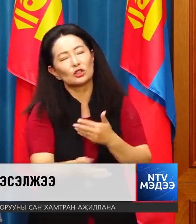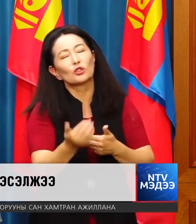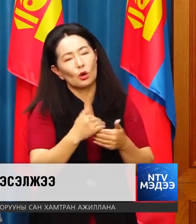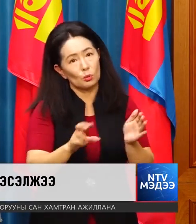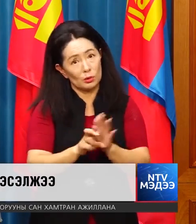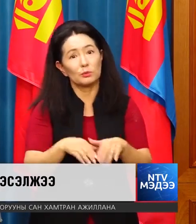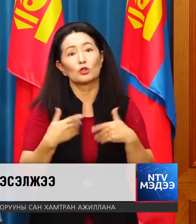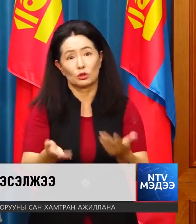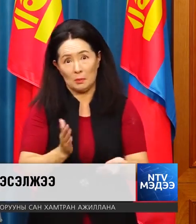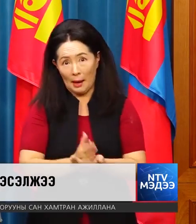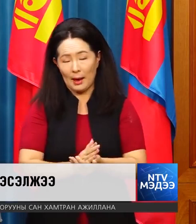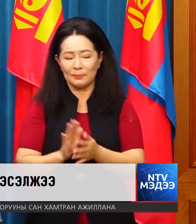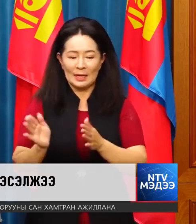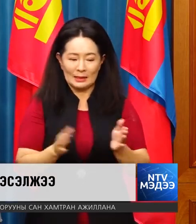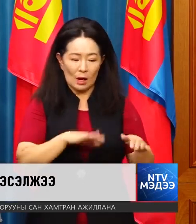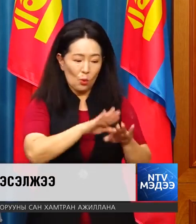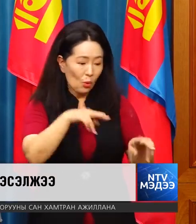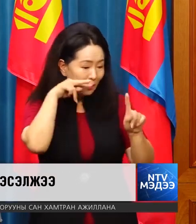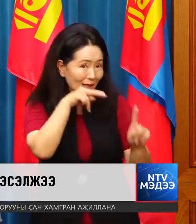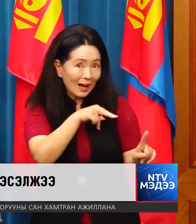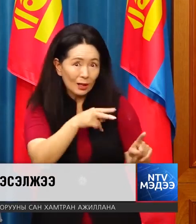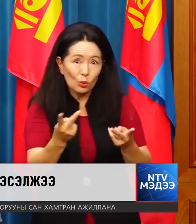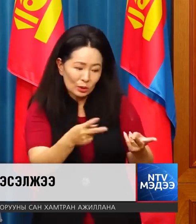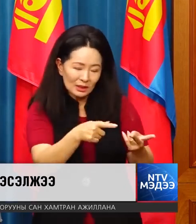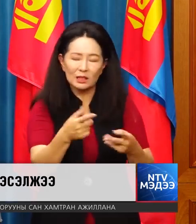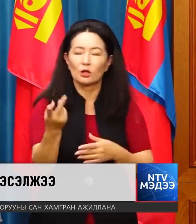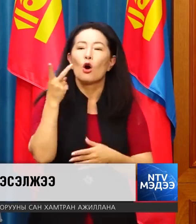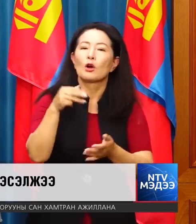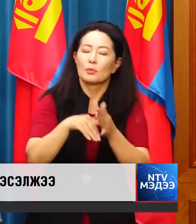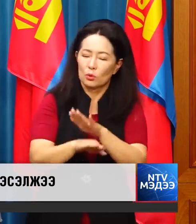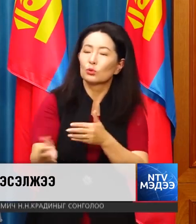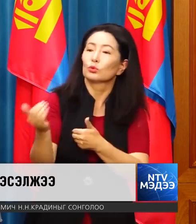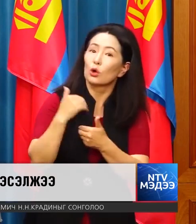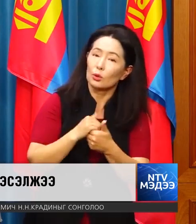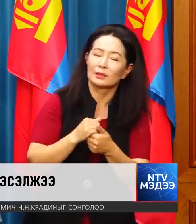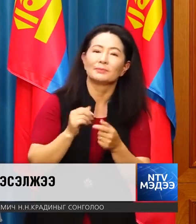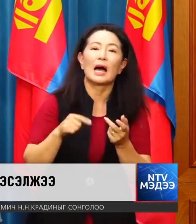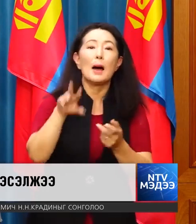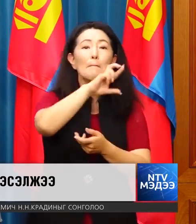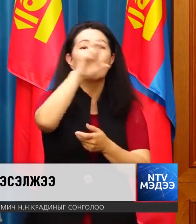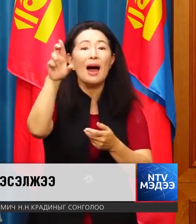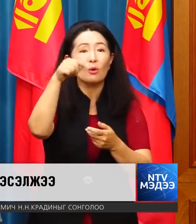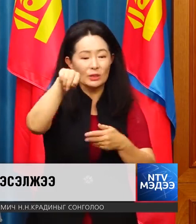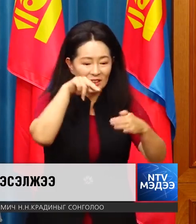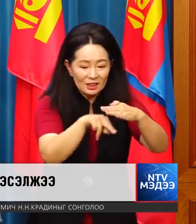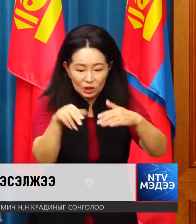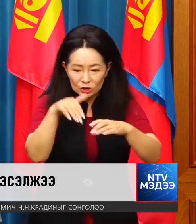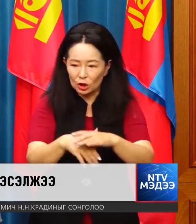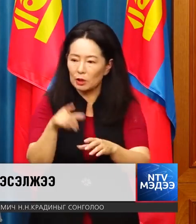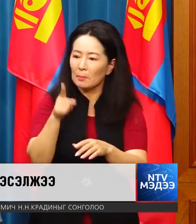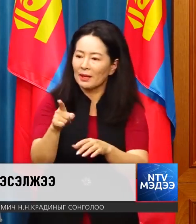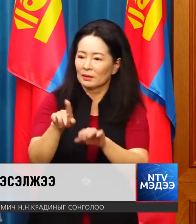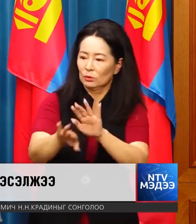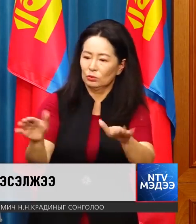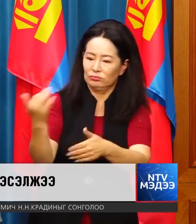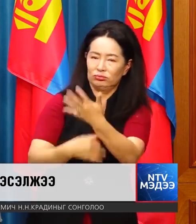нь байгаа. За хүүхд харах үйлчлэгээр бид нар 2000 хүүхдийг хамруулна. За байгууллагын цэцэрлэгээр бид нар үндсэндээ 1000 орчим хүүхдийг байгууллагын